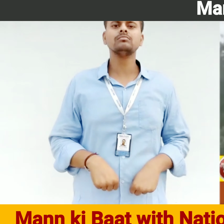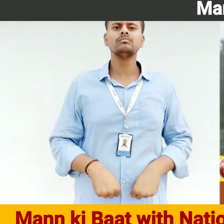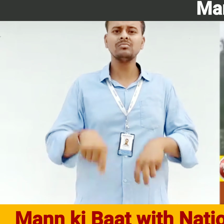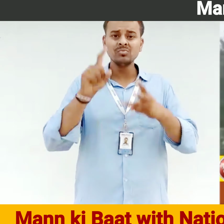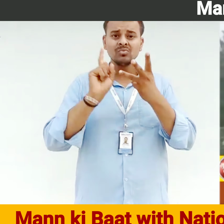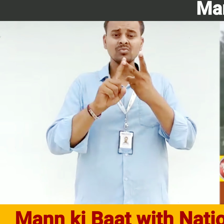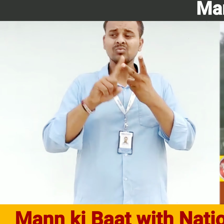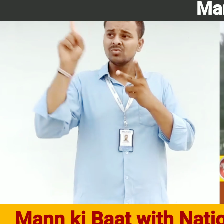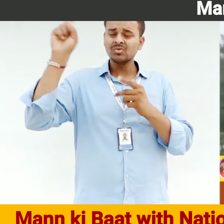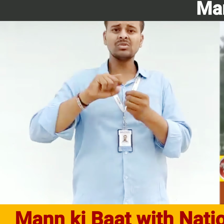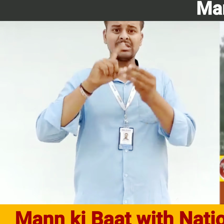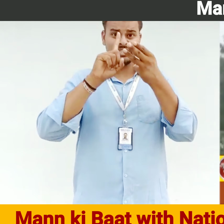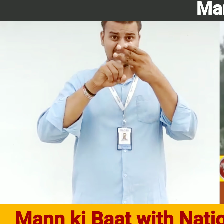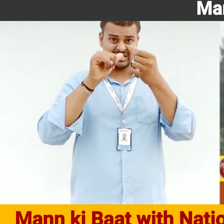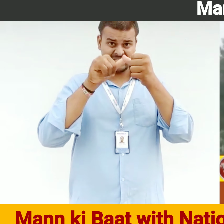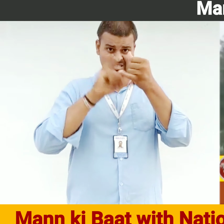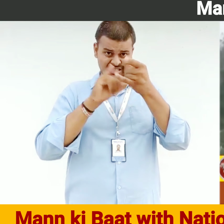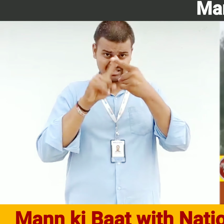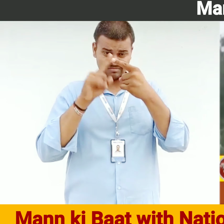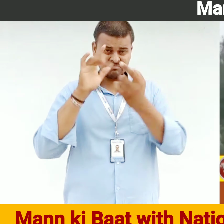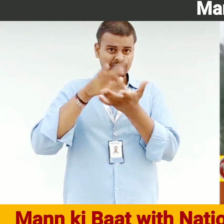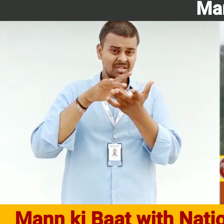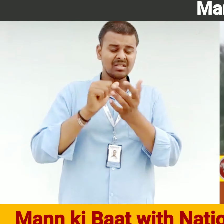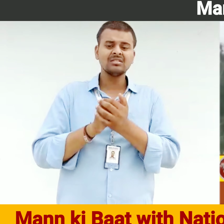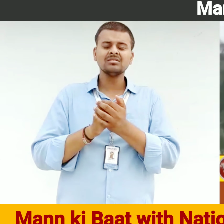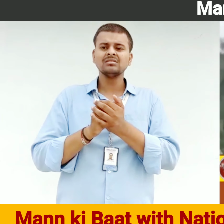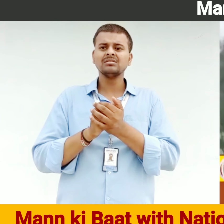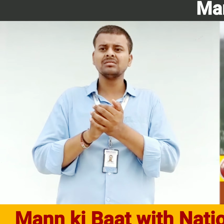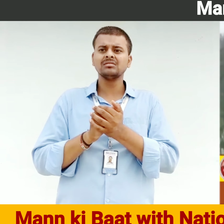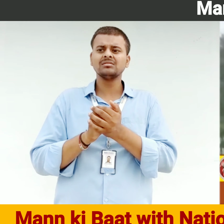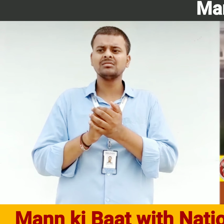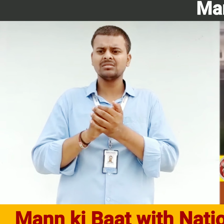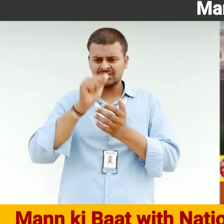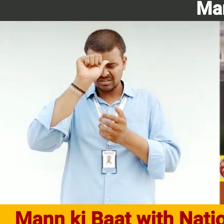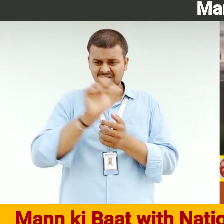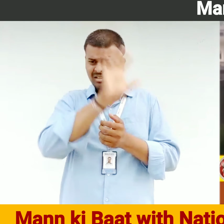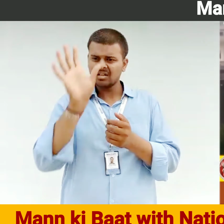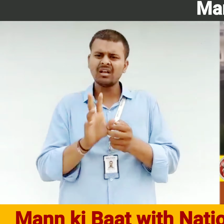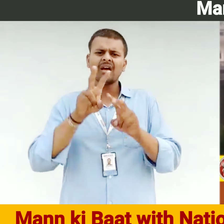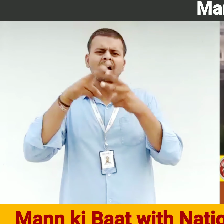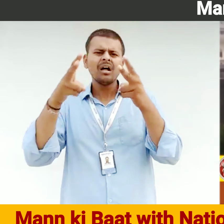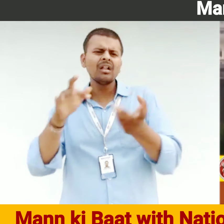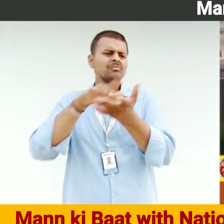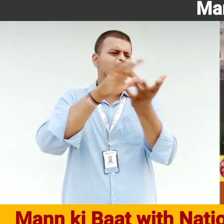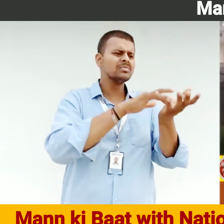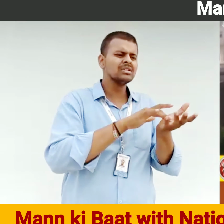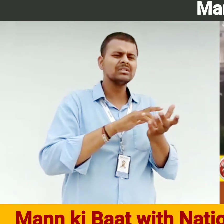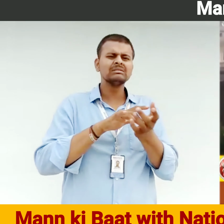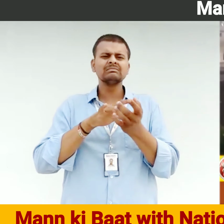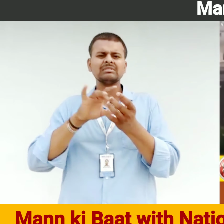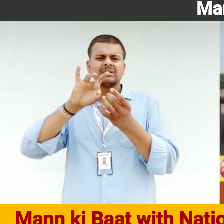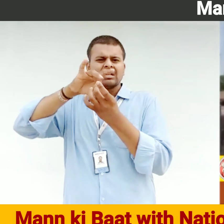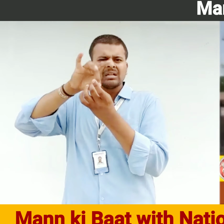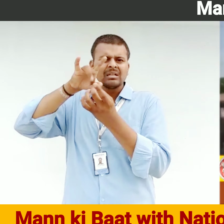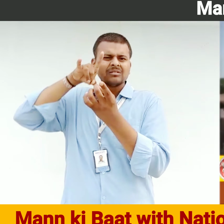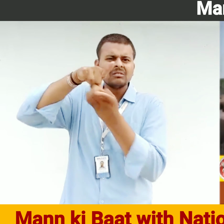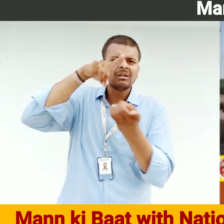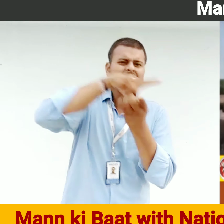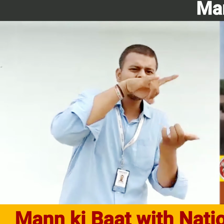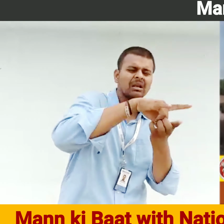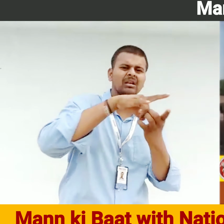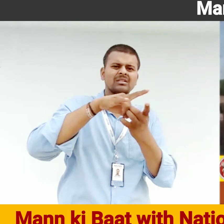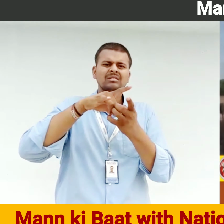तरफ देश के कई हिस्से टिड्डियों या लोकस्ट के हमले से प्रभावित हुए हैं। इन हमलों ने फिर हमें